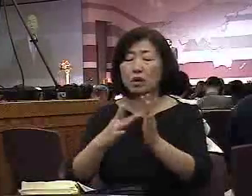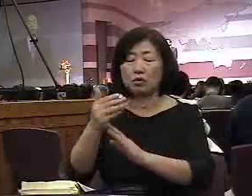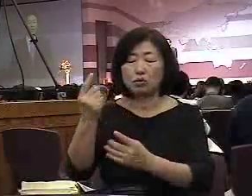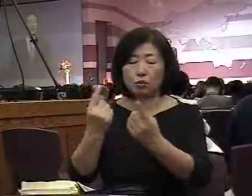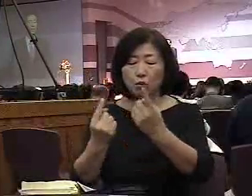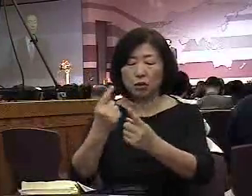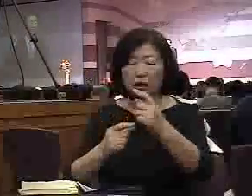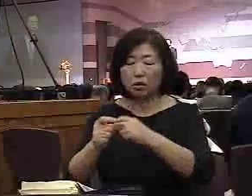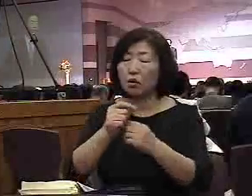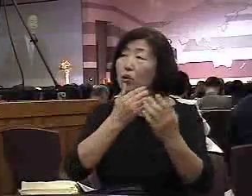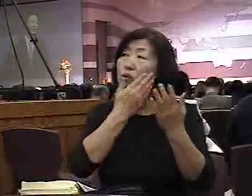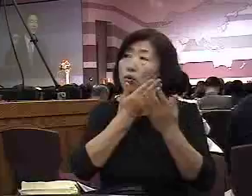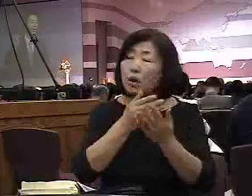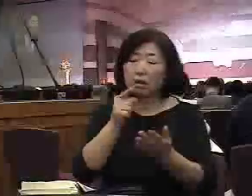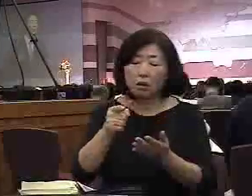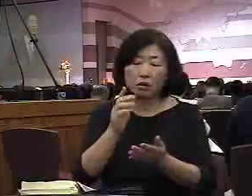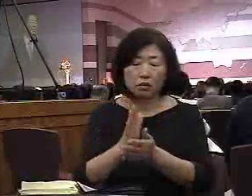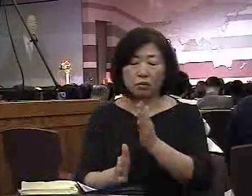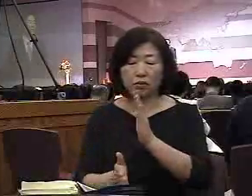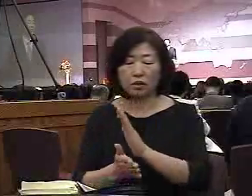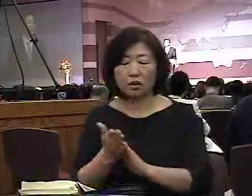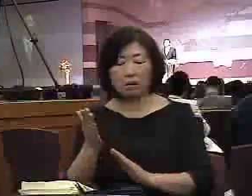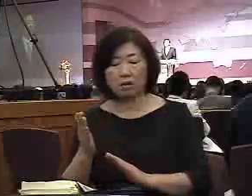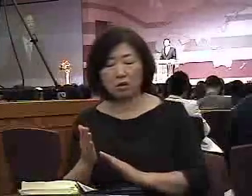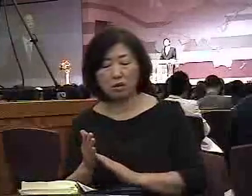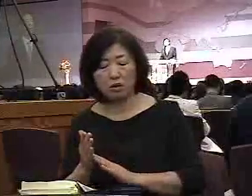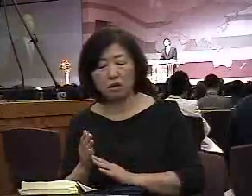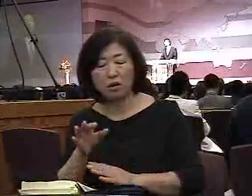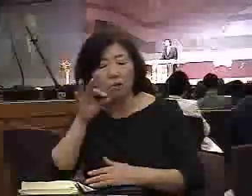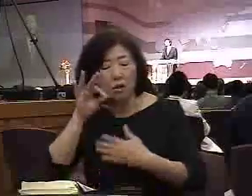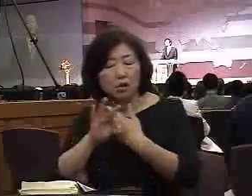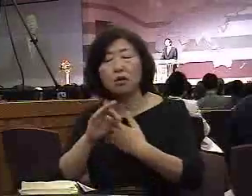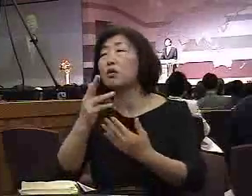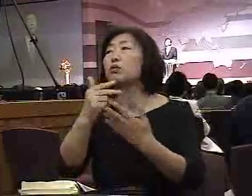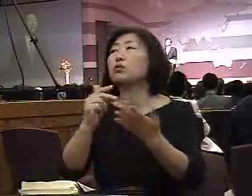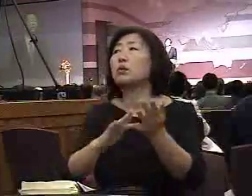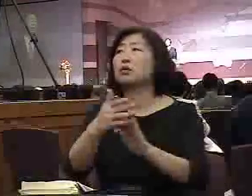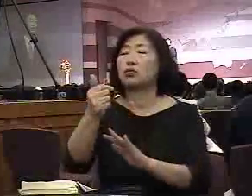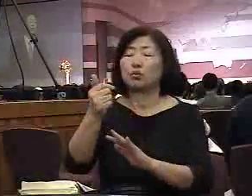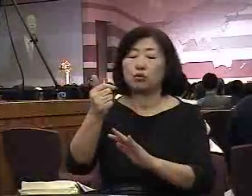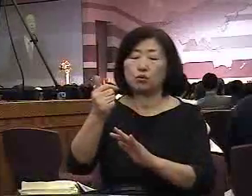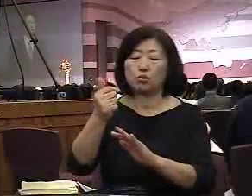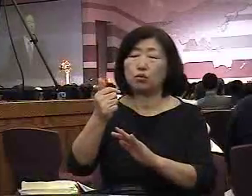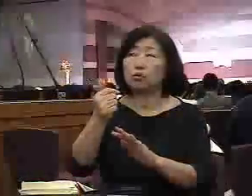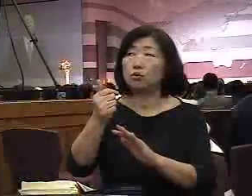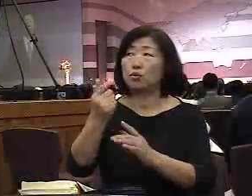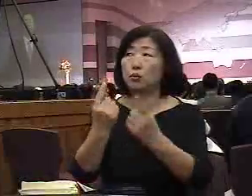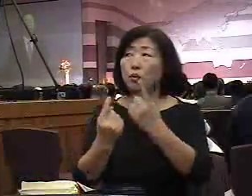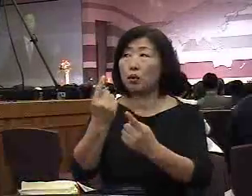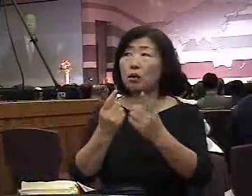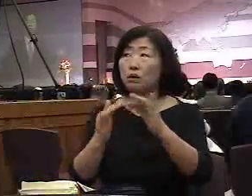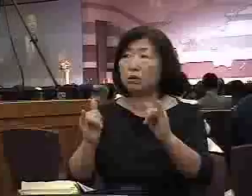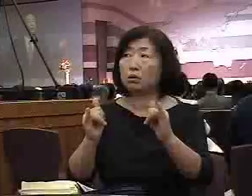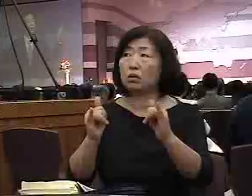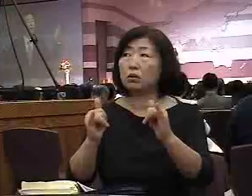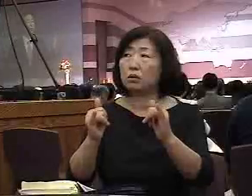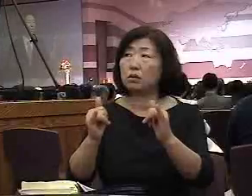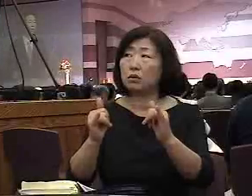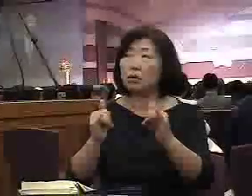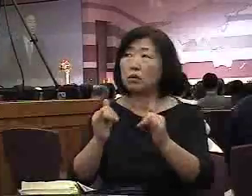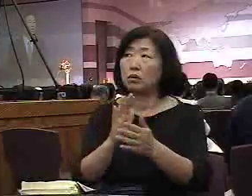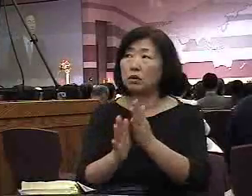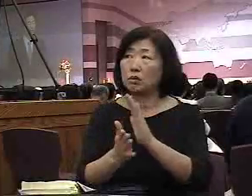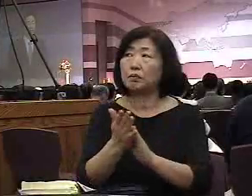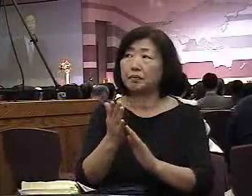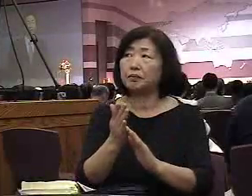더 귀한 것은 없네. 만약에 주 예수보다 귀한 분은 없네 그러면 사람들 중에는 예수님이 최고입니다